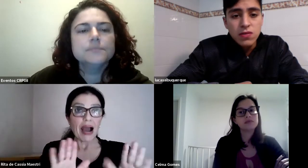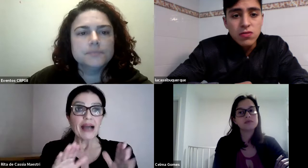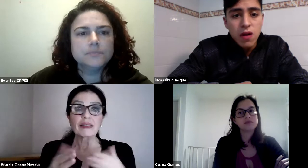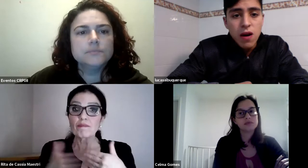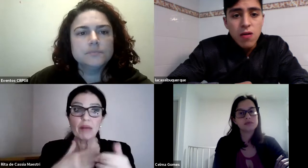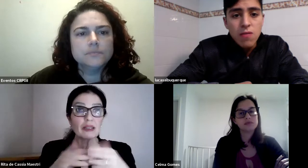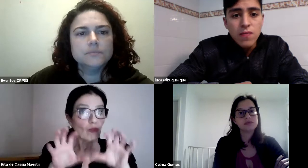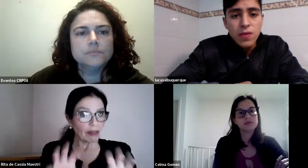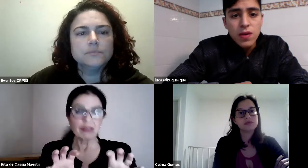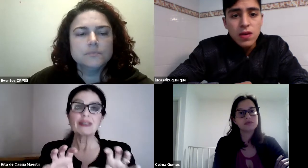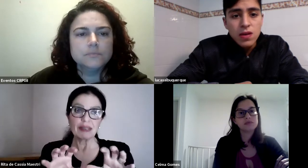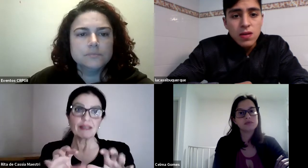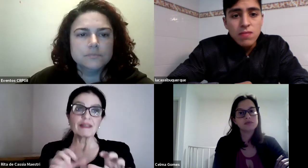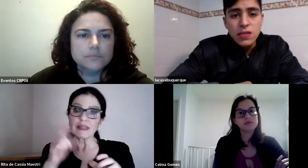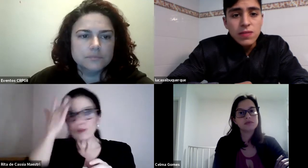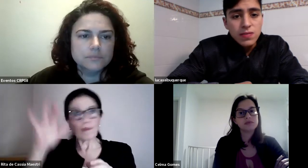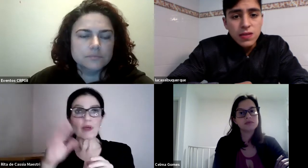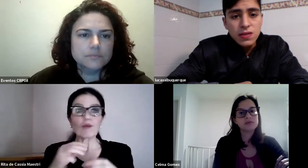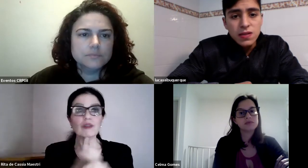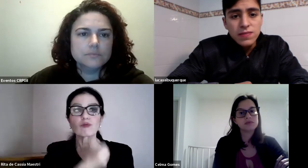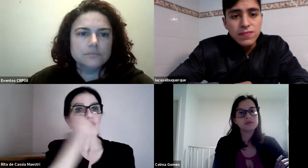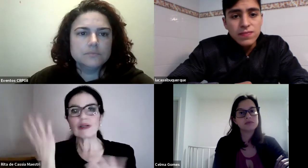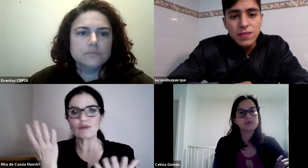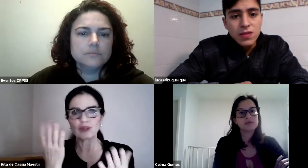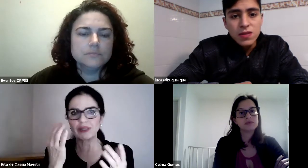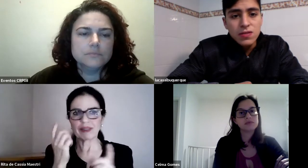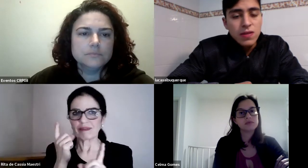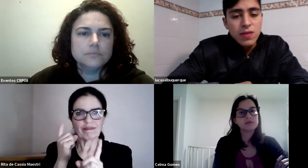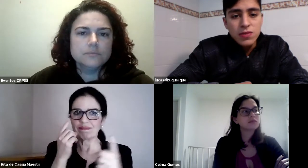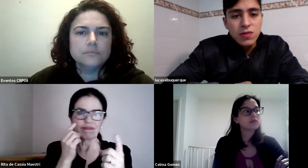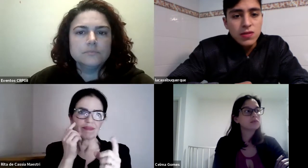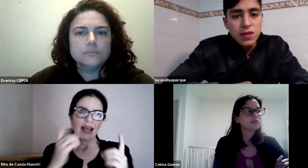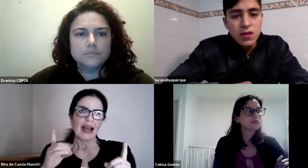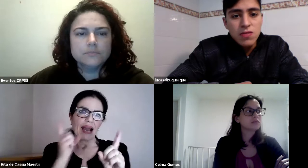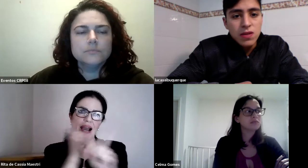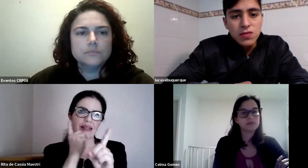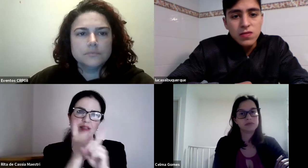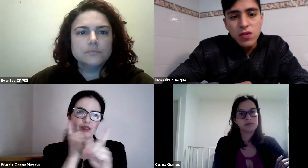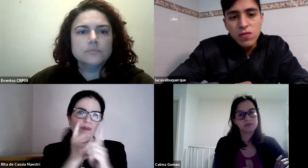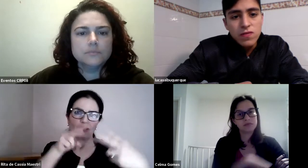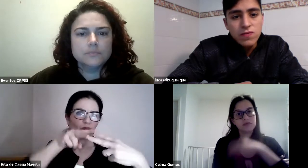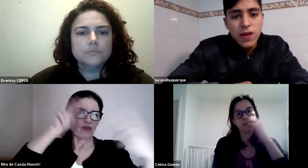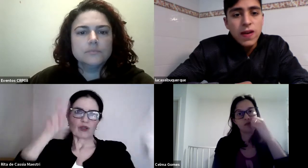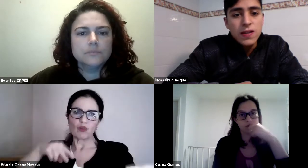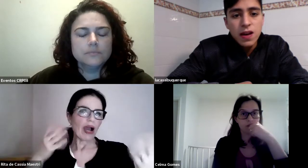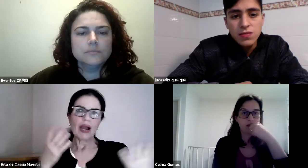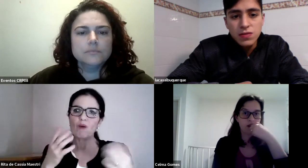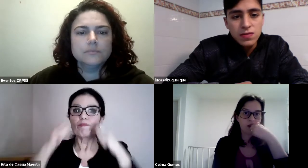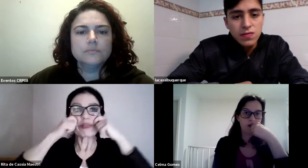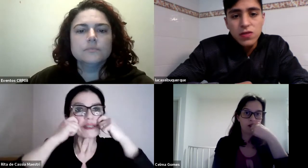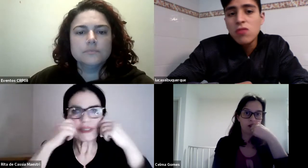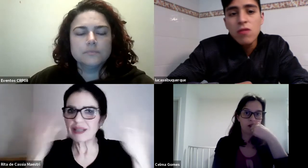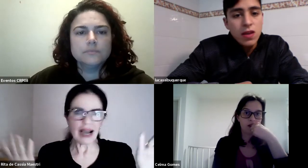atendimento virtual, mas mesmo assim, nós não sabemos quantos atendimentos foram